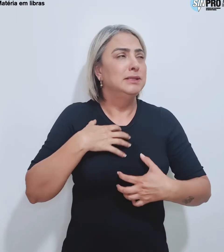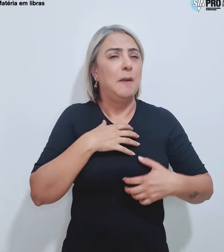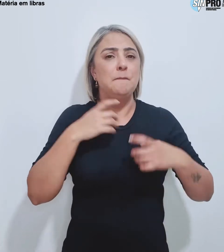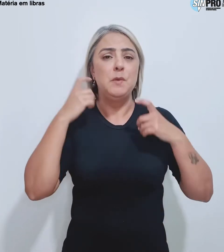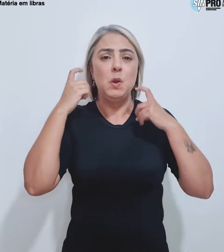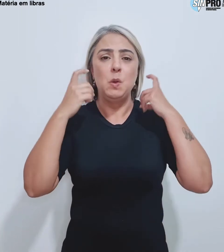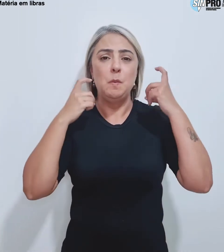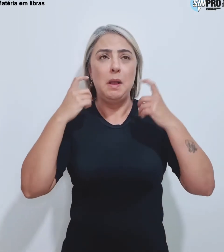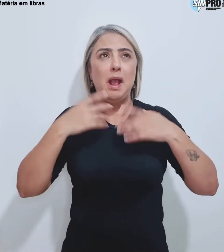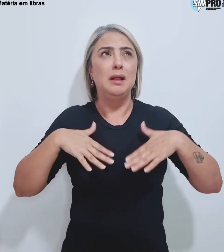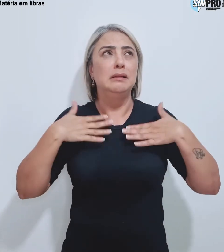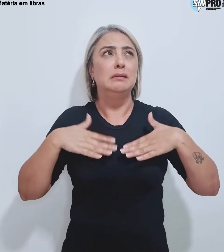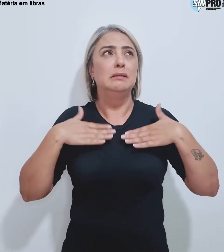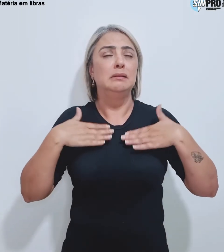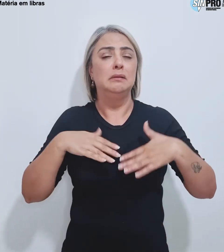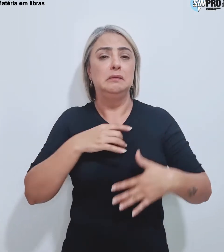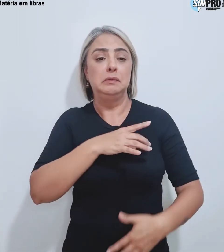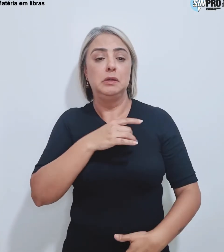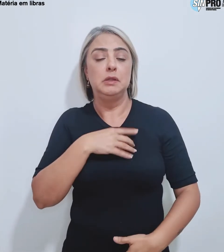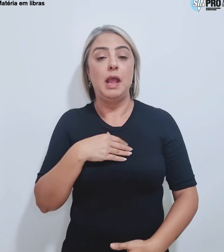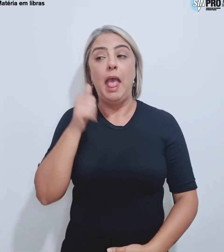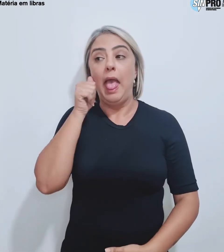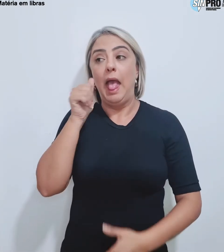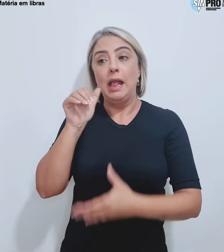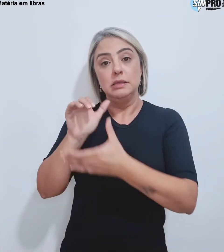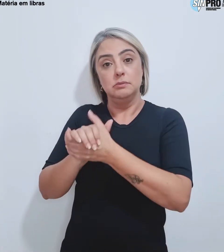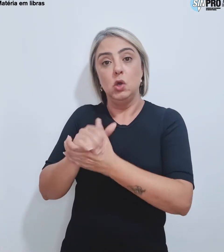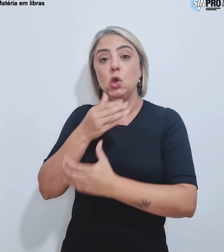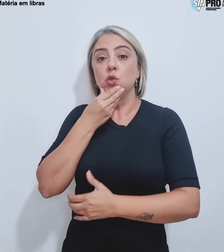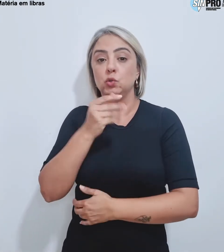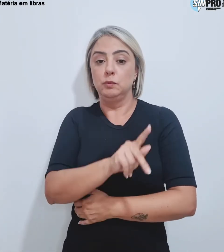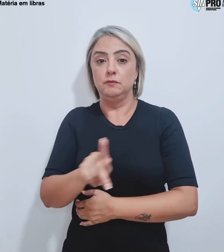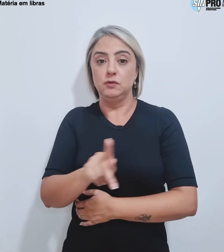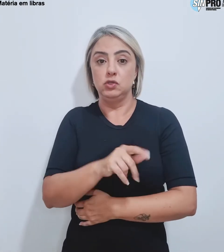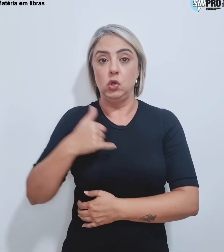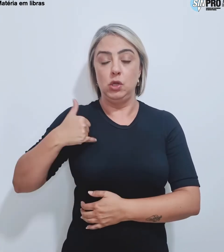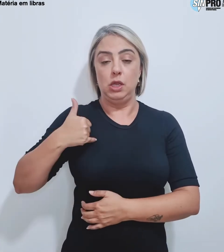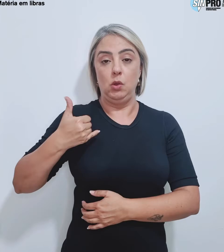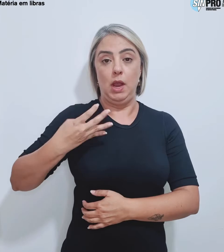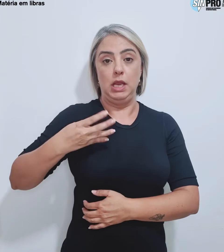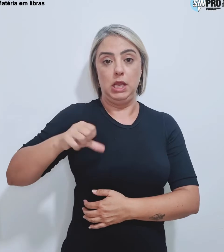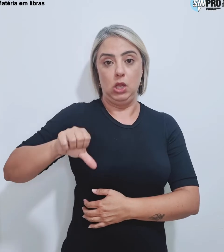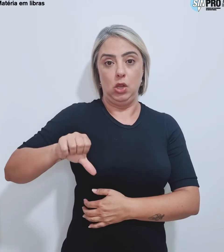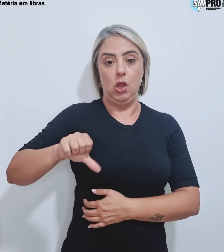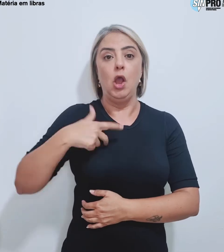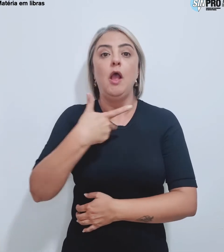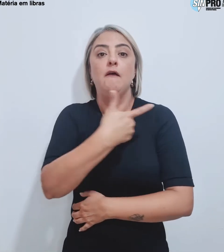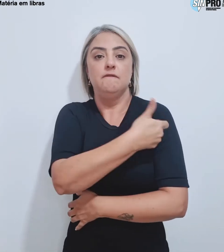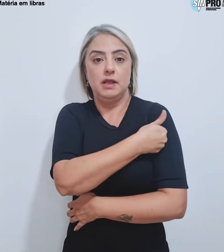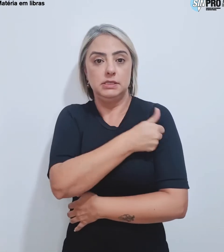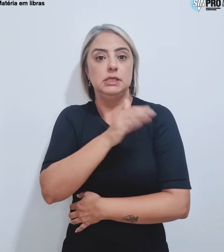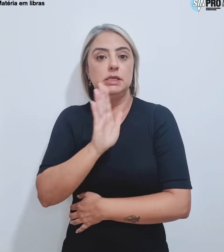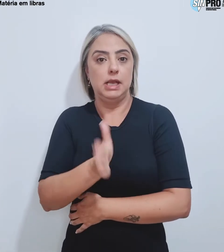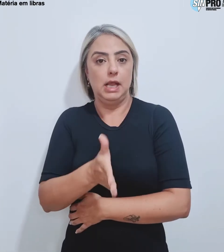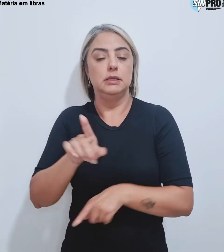abalado, preocupado. A esposa de Josias, de 49 anos, vacinada